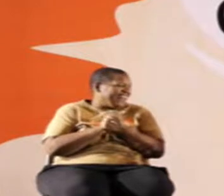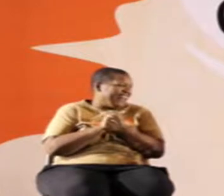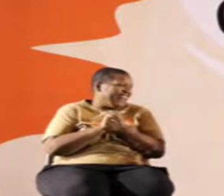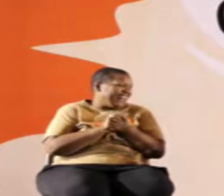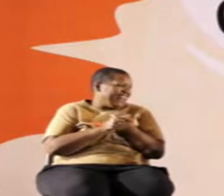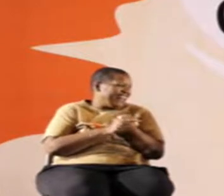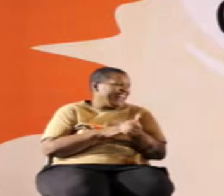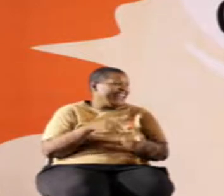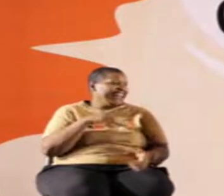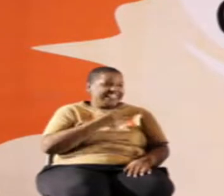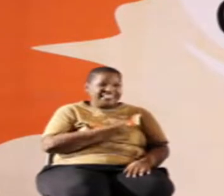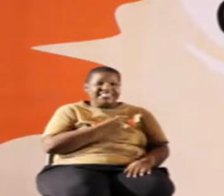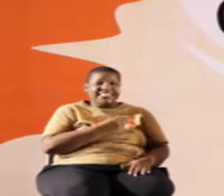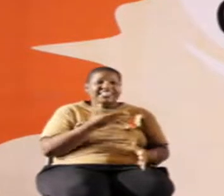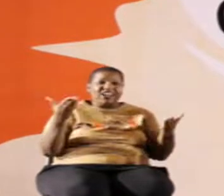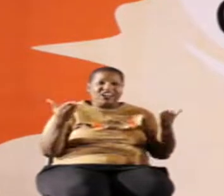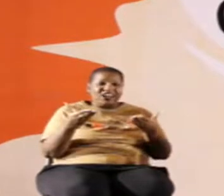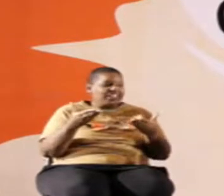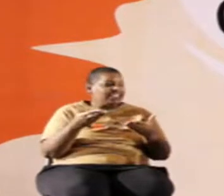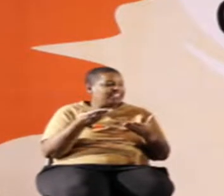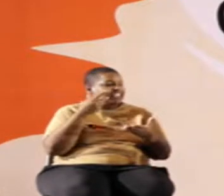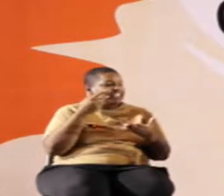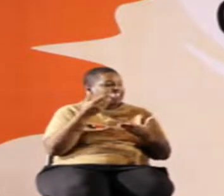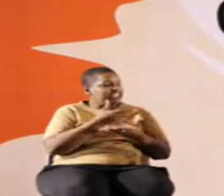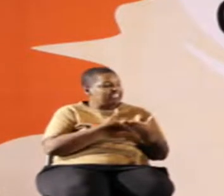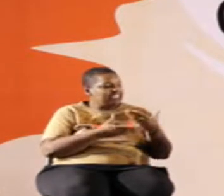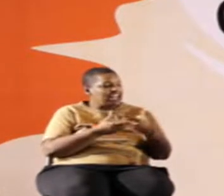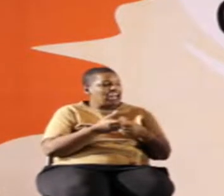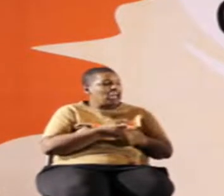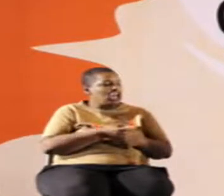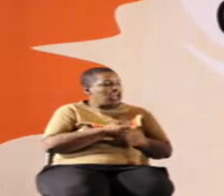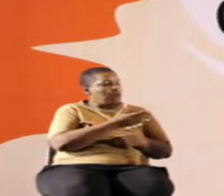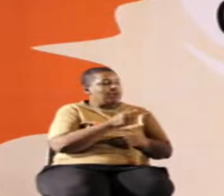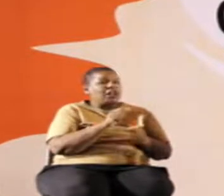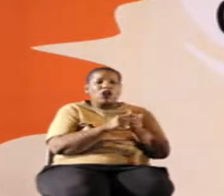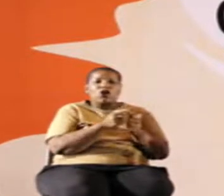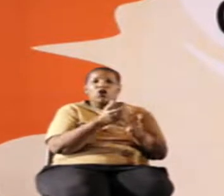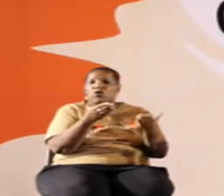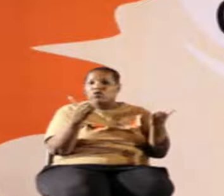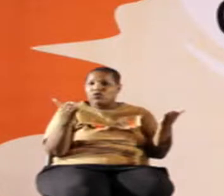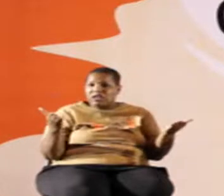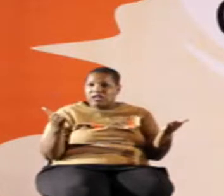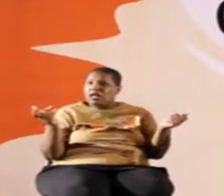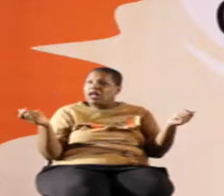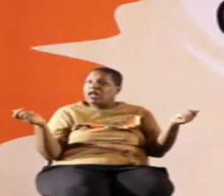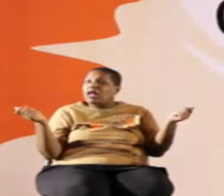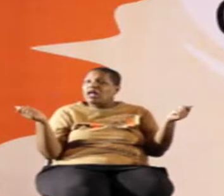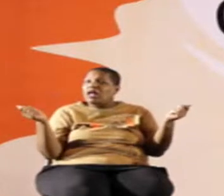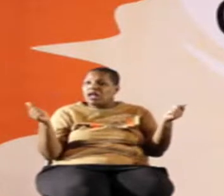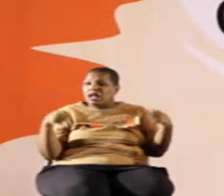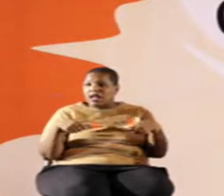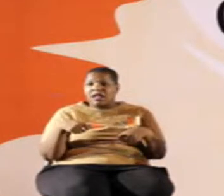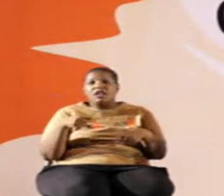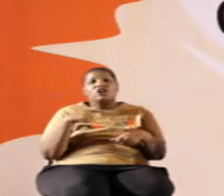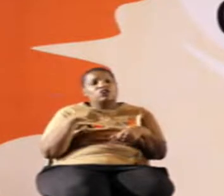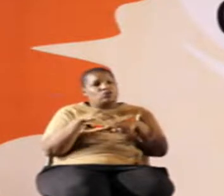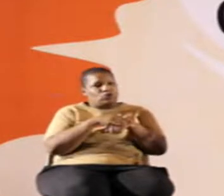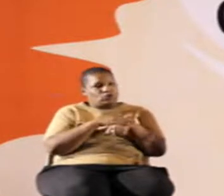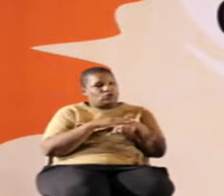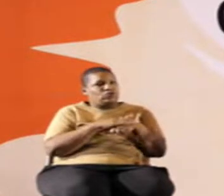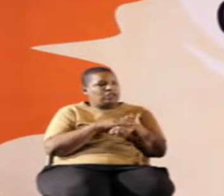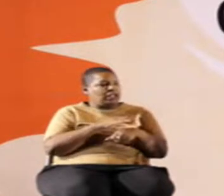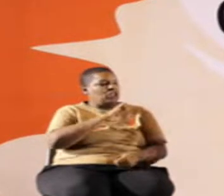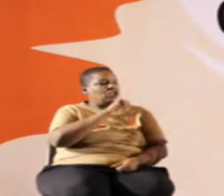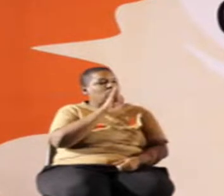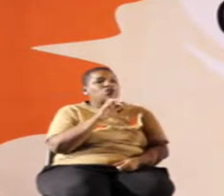Estou aqui exatamente para compartilhar com vocês a possibilidade do diálogo com